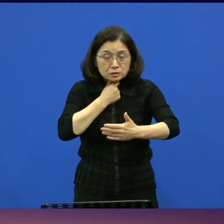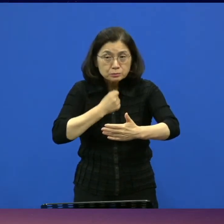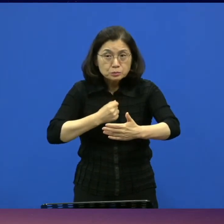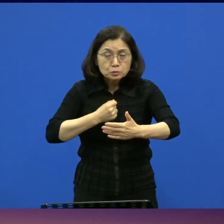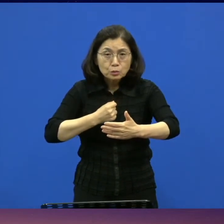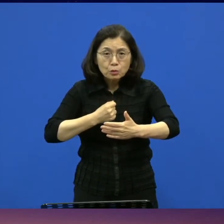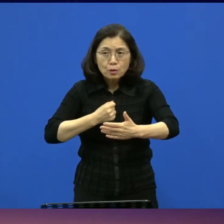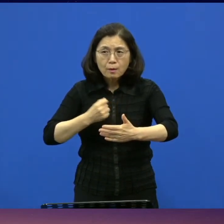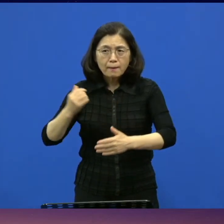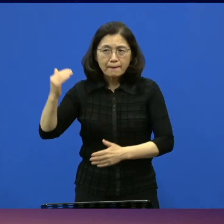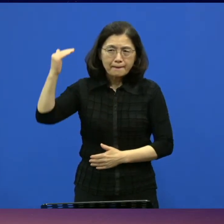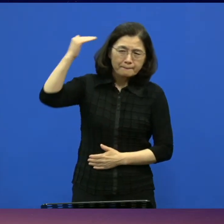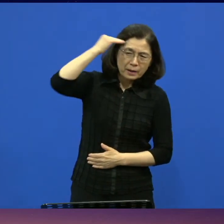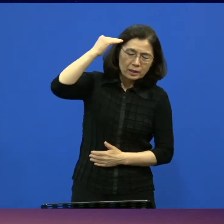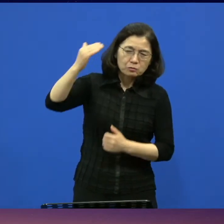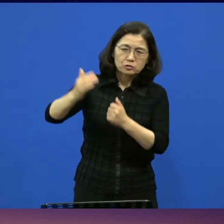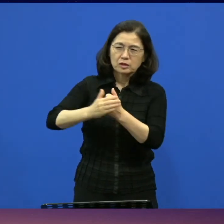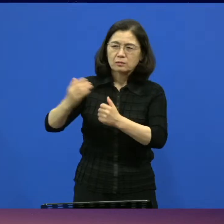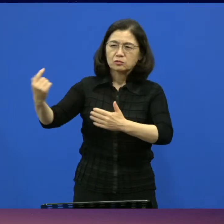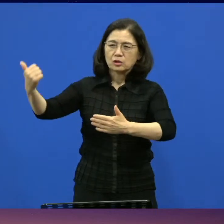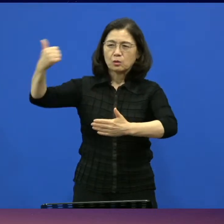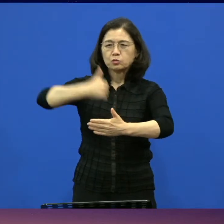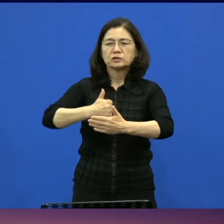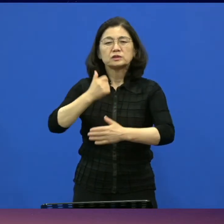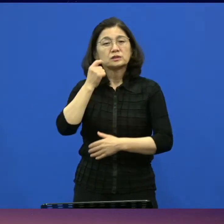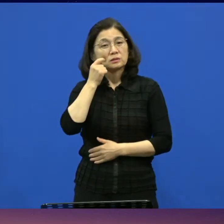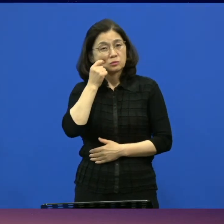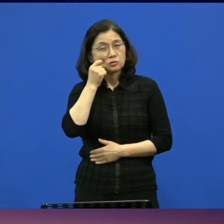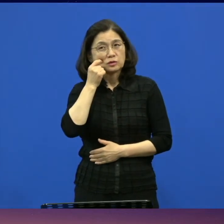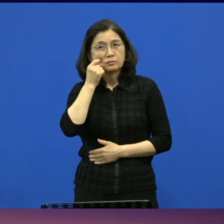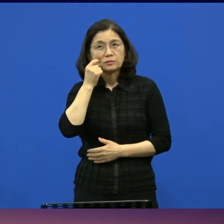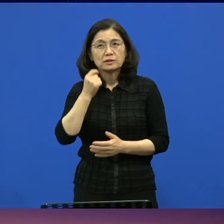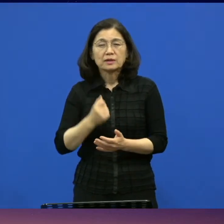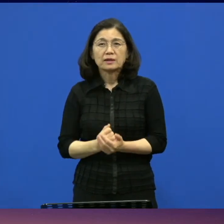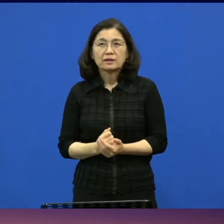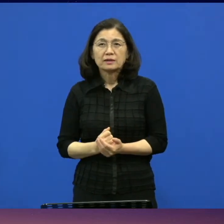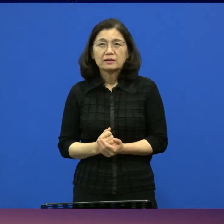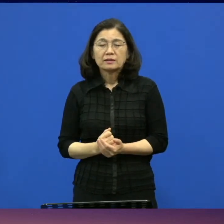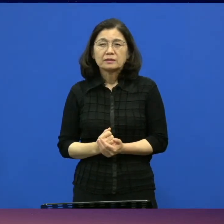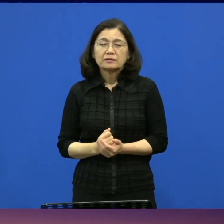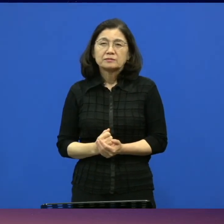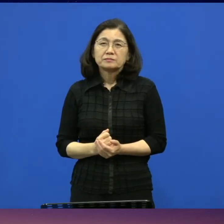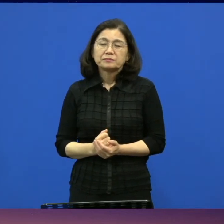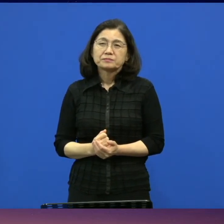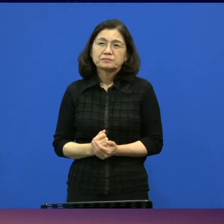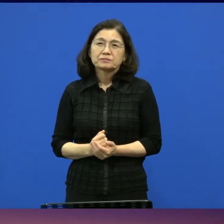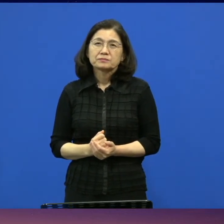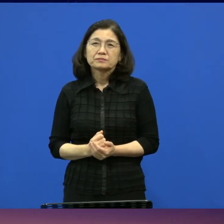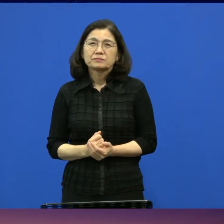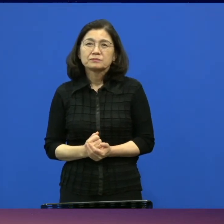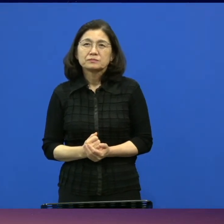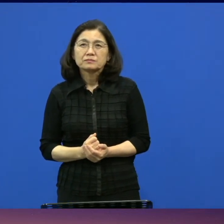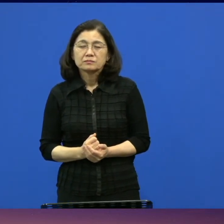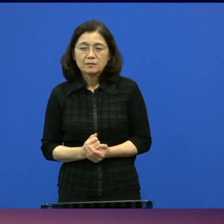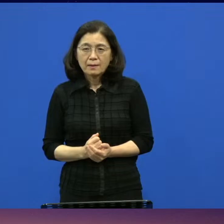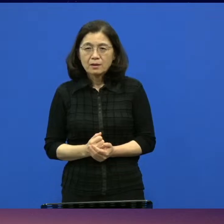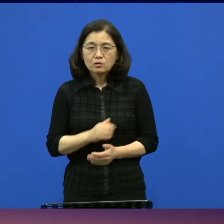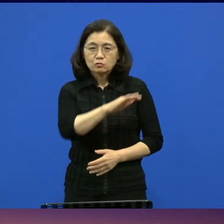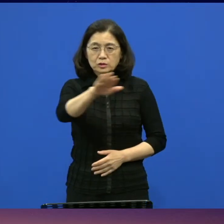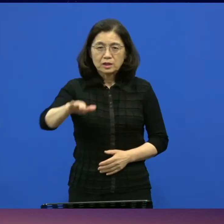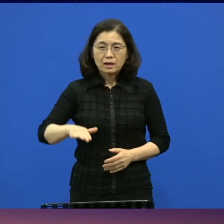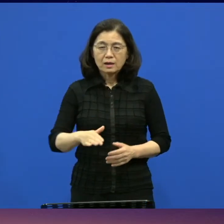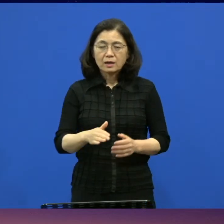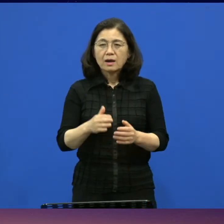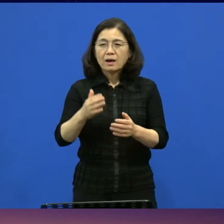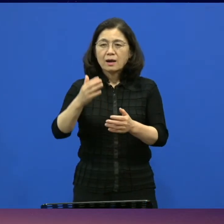거. 주님이 오시지만 그 오시는 분을 전혀 알지 못하는 거죠. 준비가 안 돼 있는 사람은